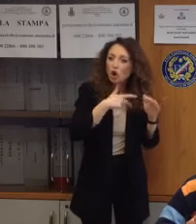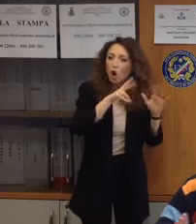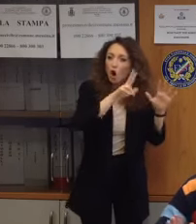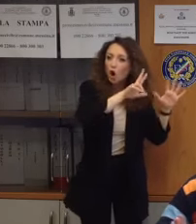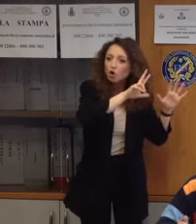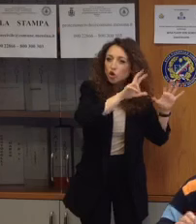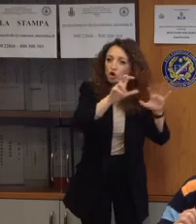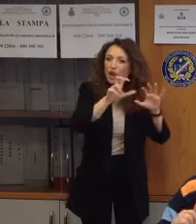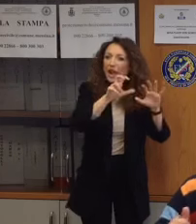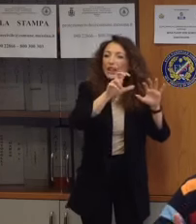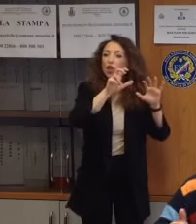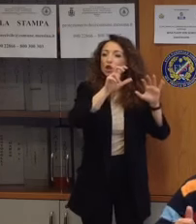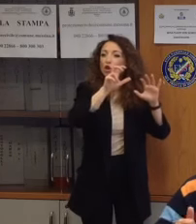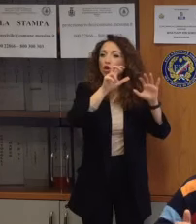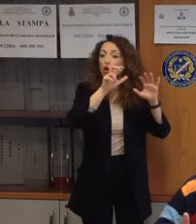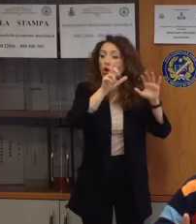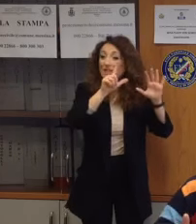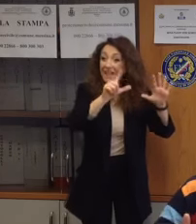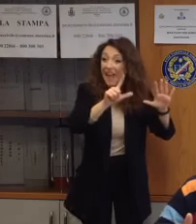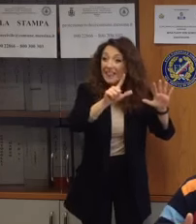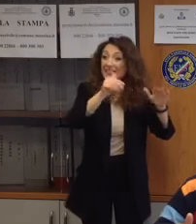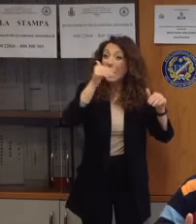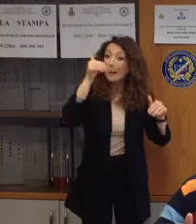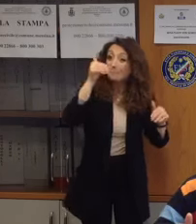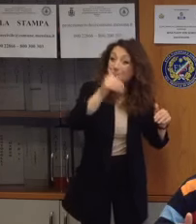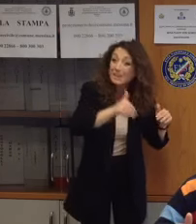807.000 euro, sulla fascia B